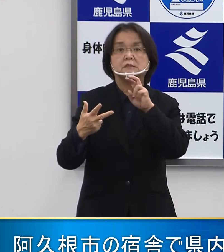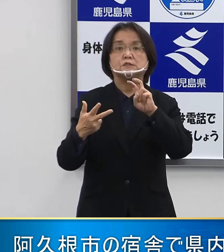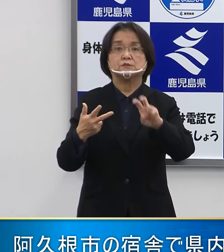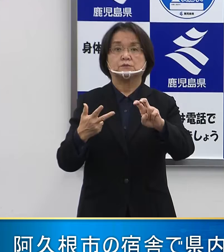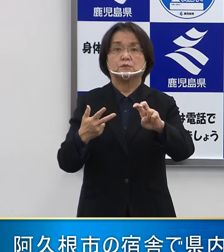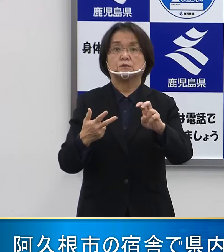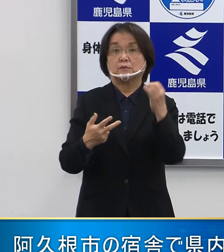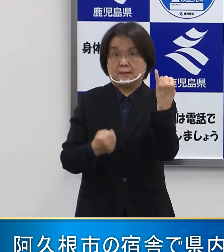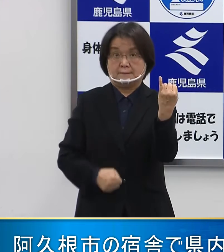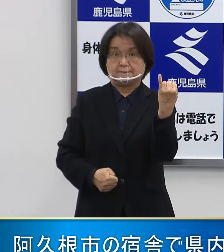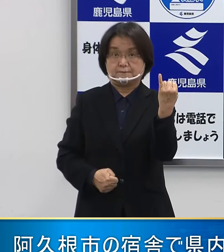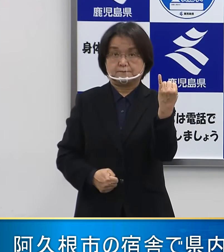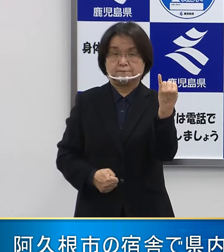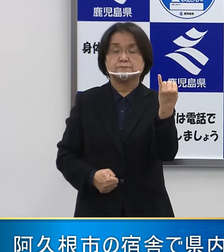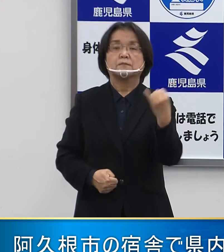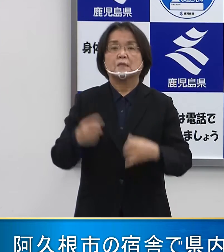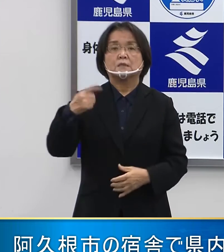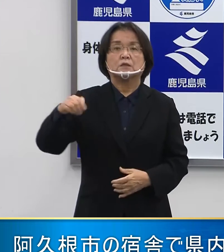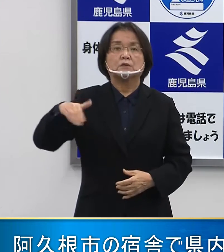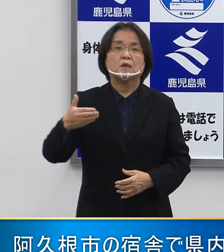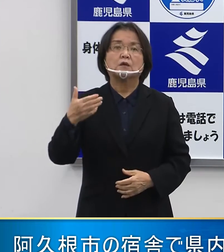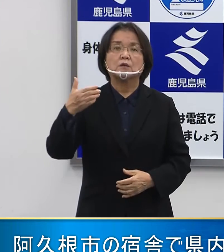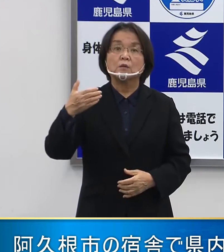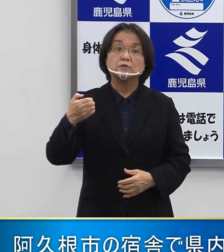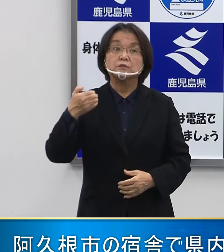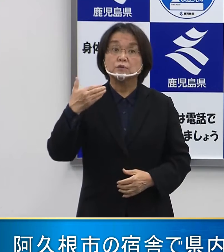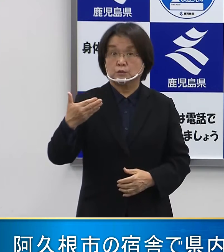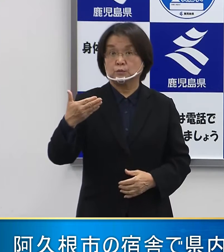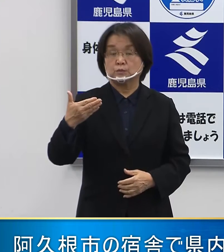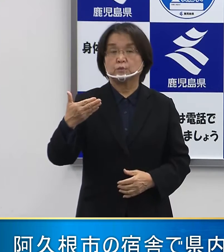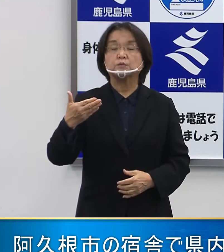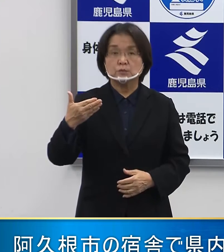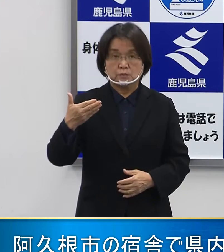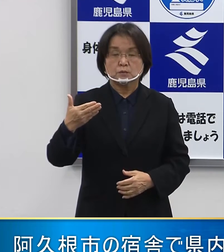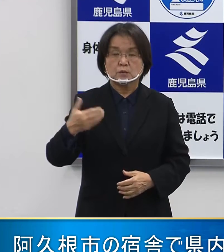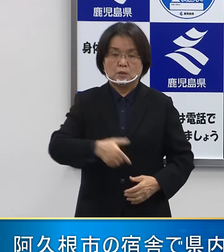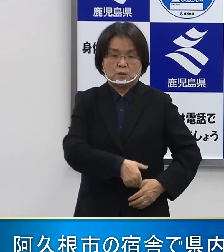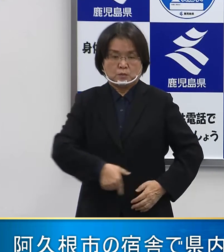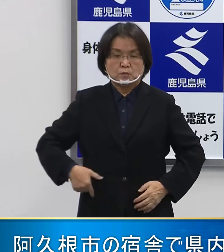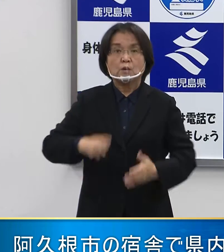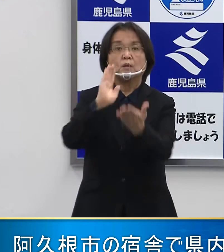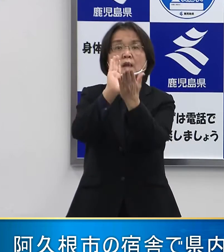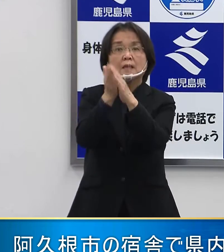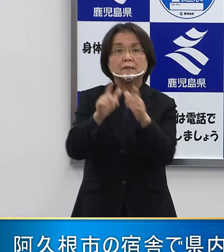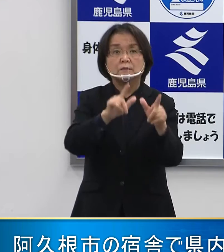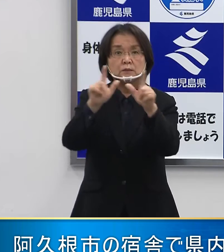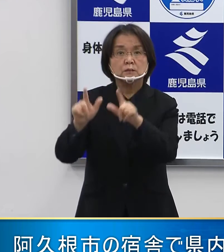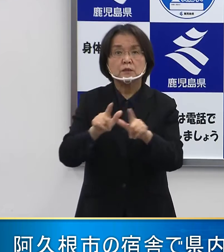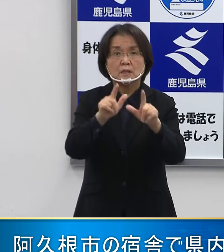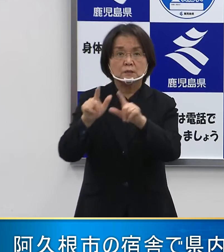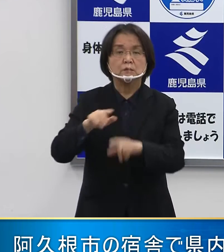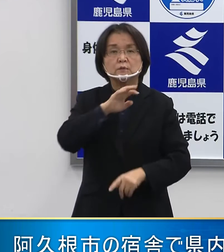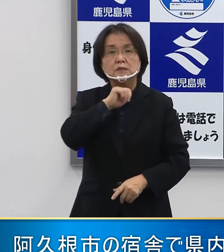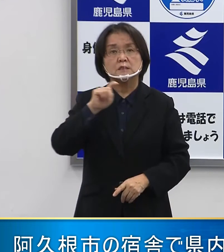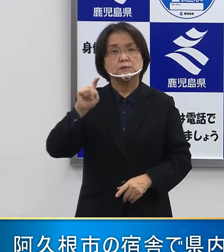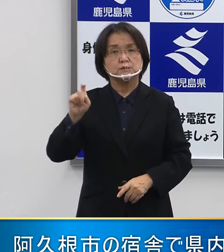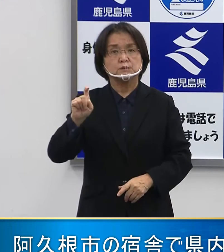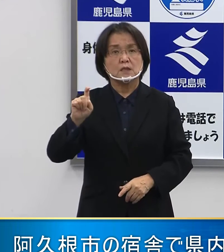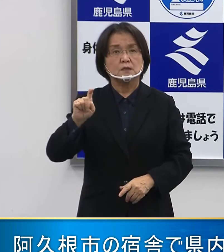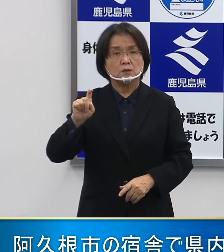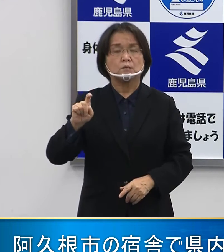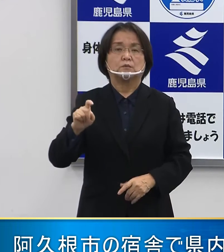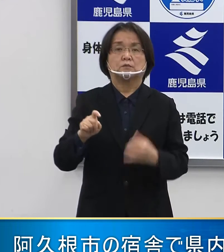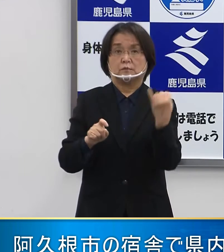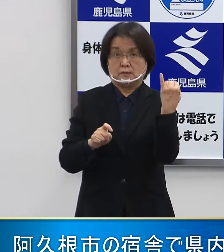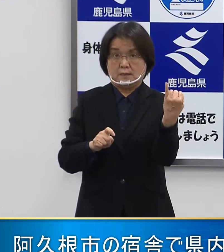です1449黎明の方は福岡県在住の10代の女性です